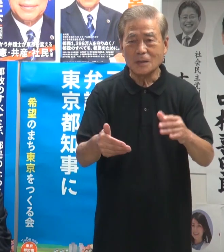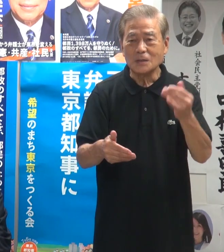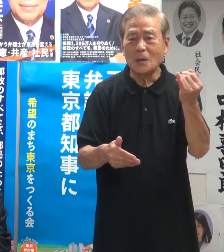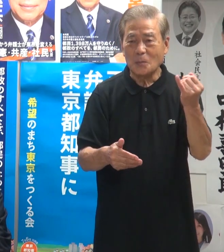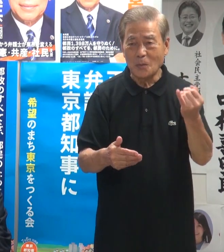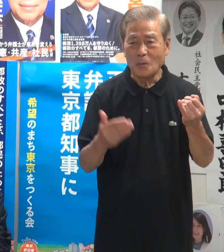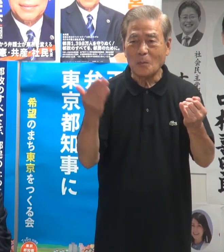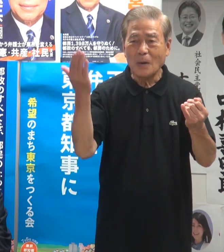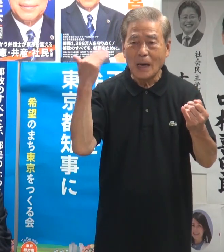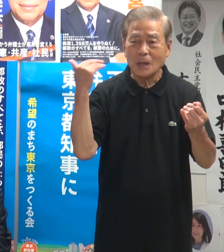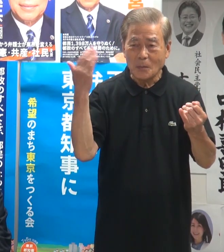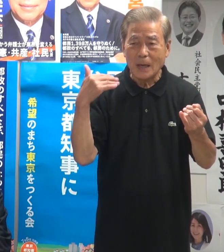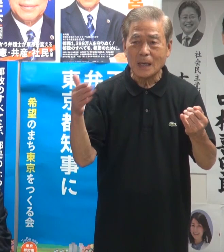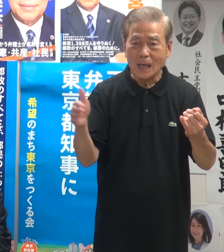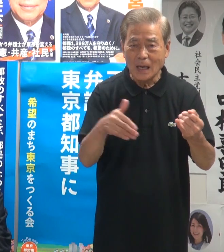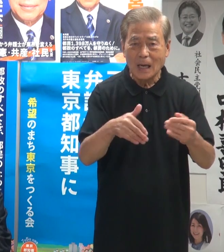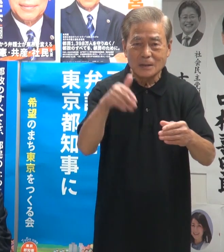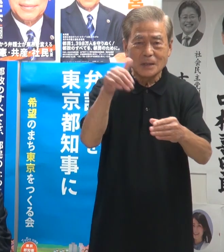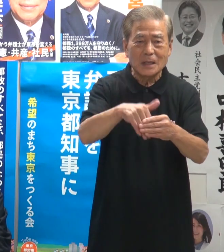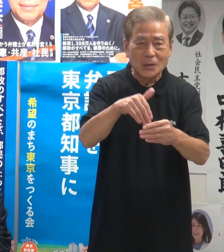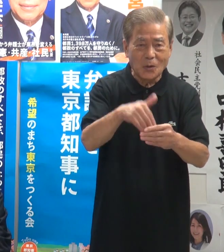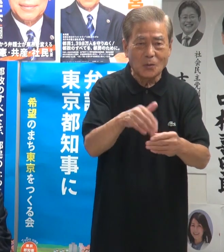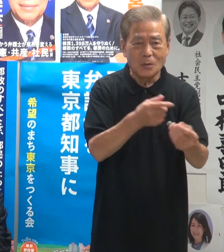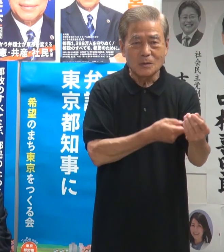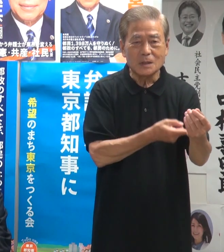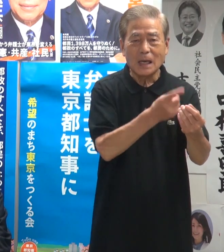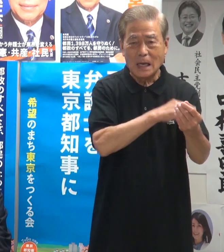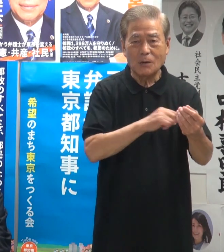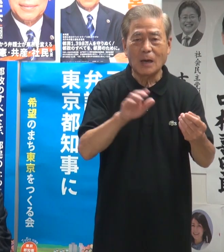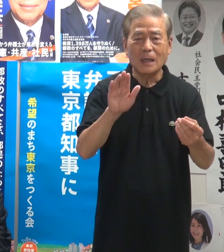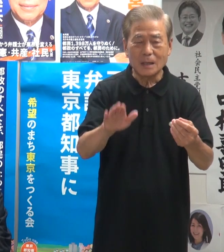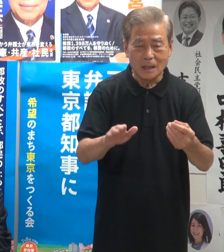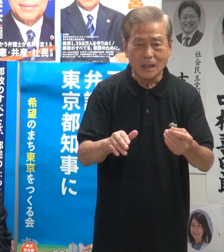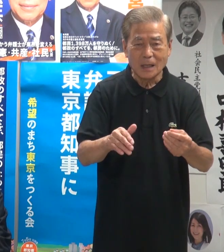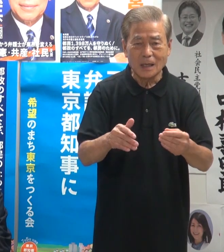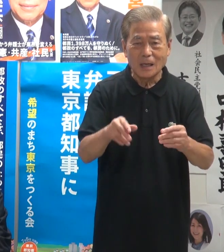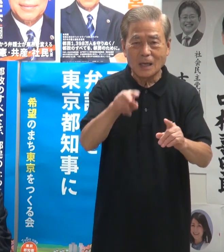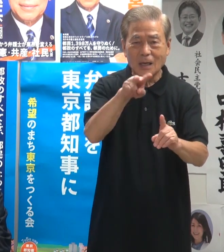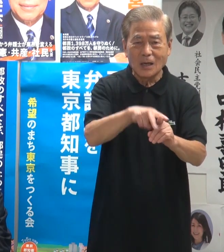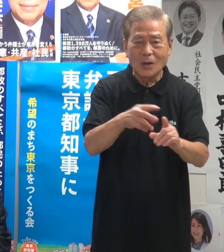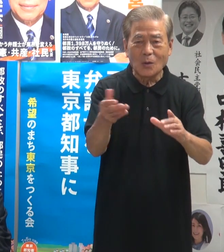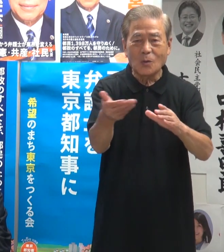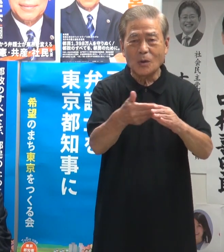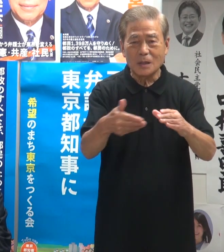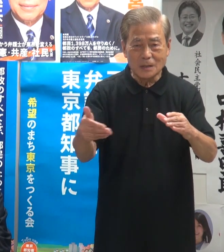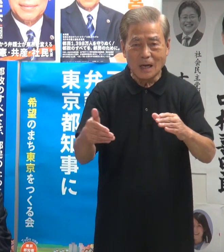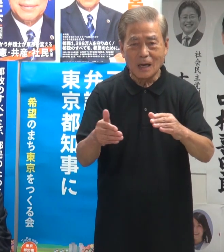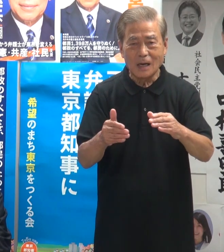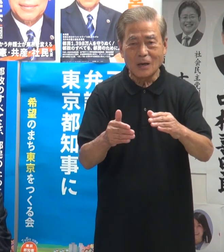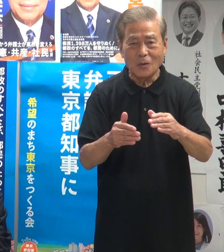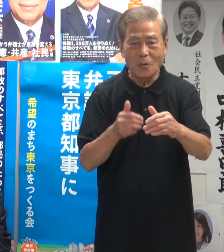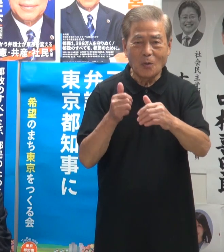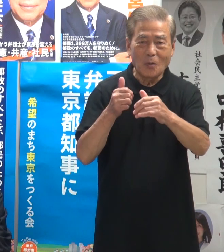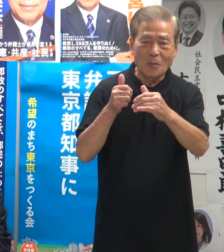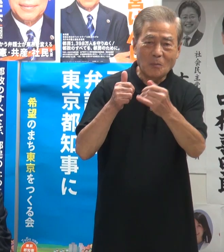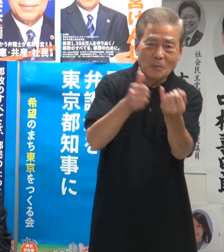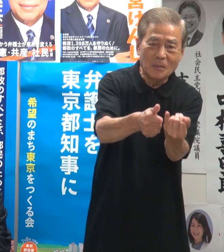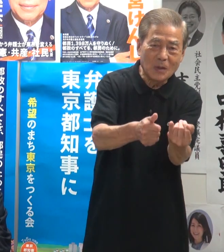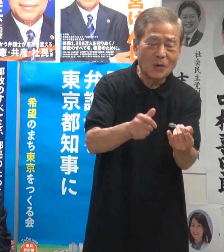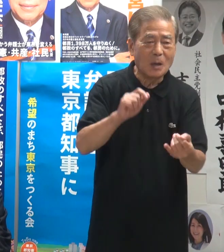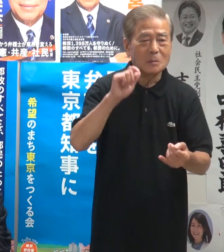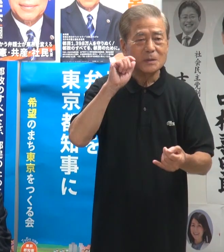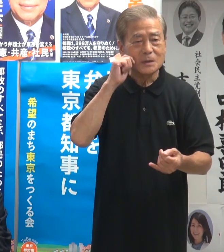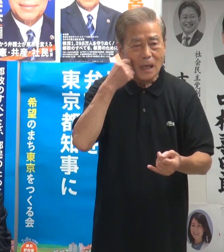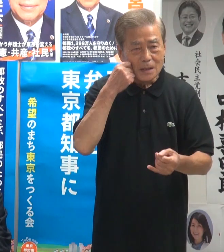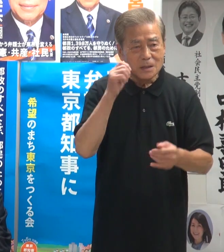取ってる人ですからね、なかなか超えるのは難しいっていうのは向こうの方も市ヶ谷の方でも認識している方は多い